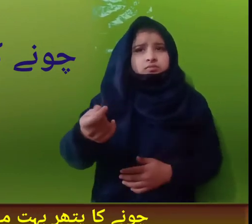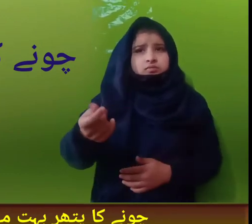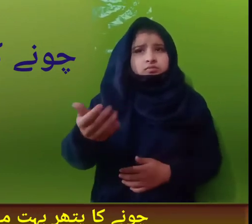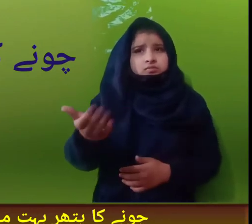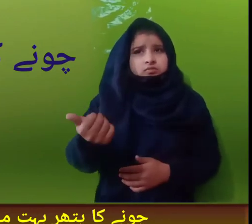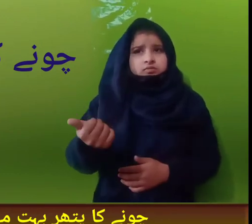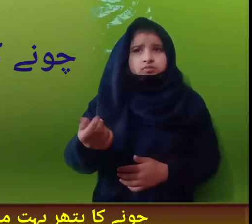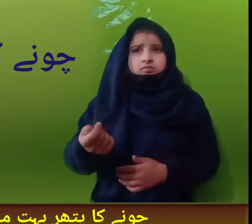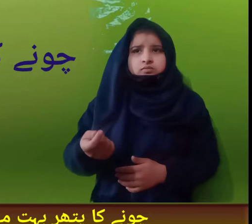महंगा